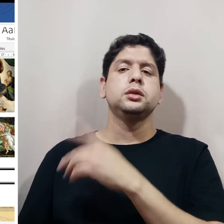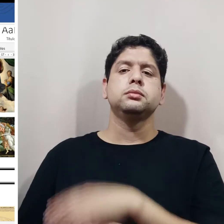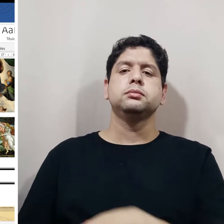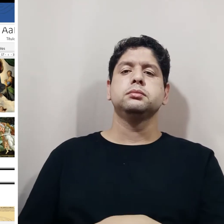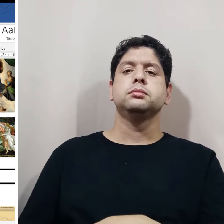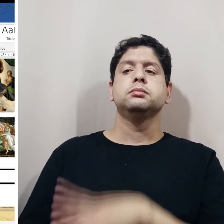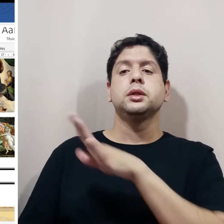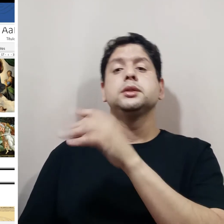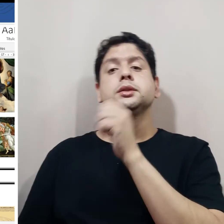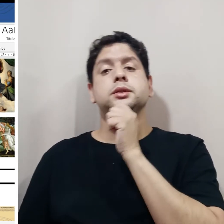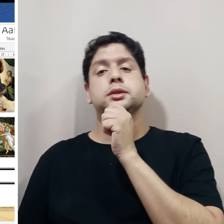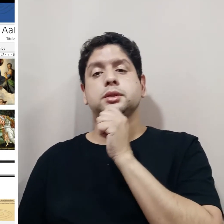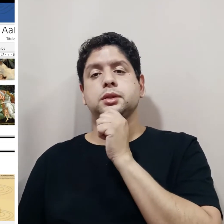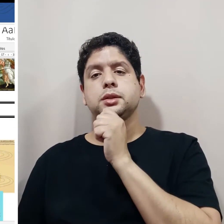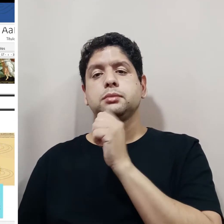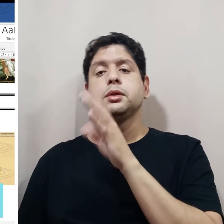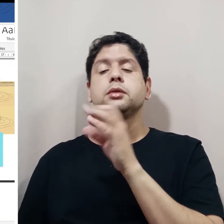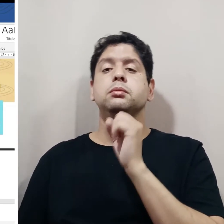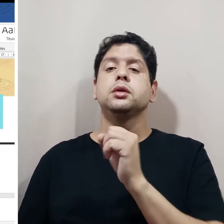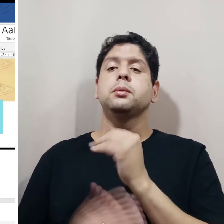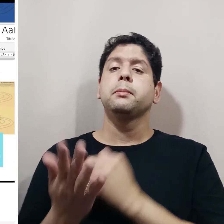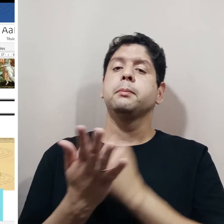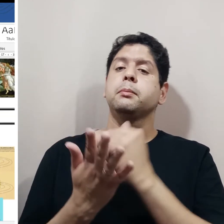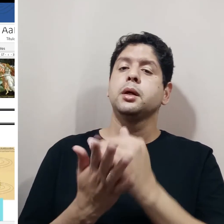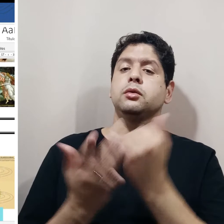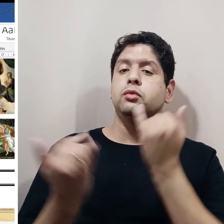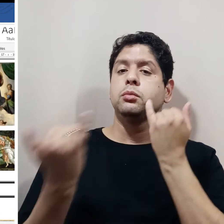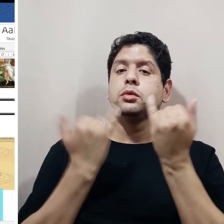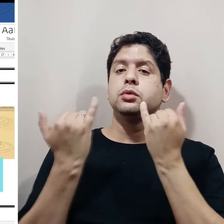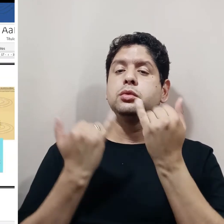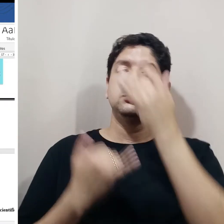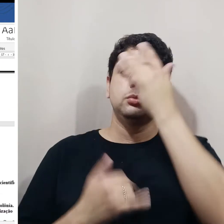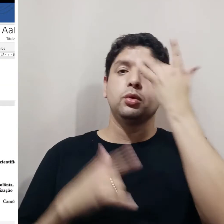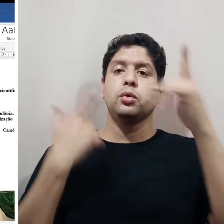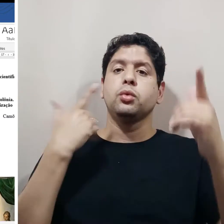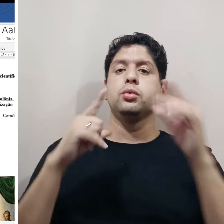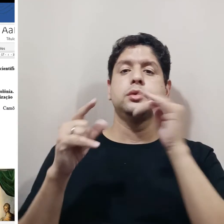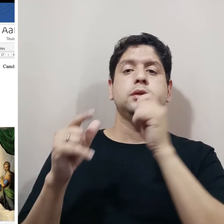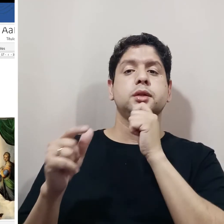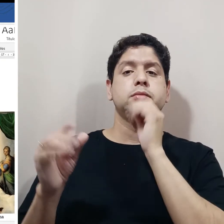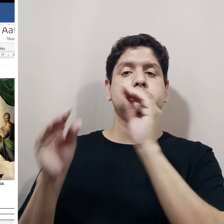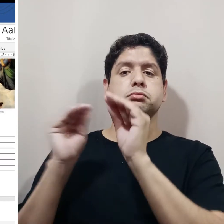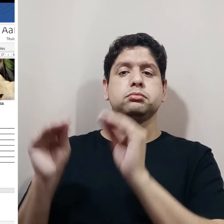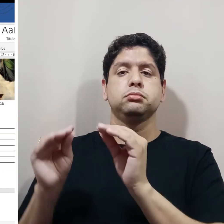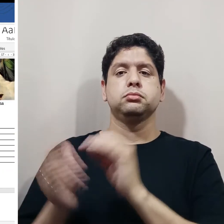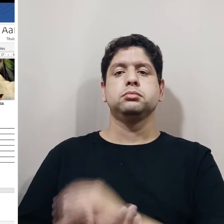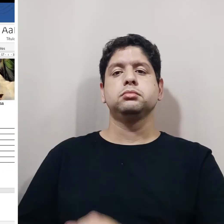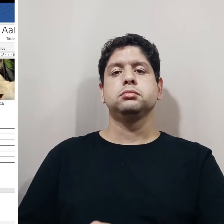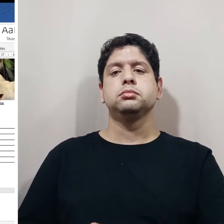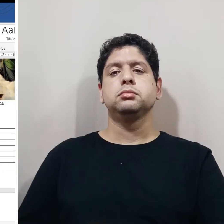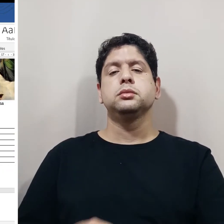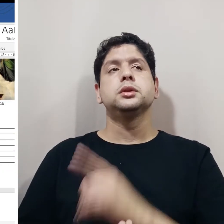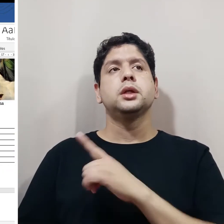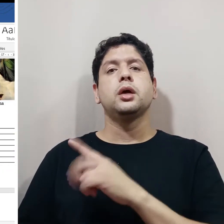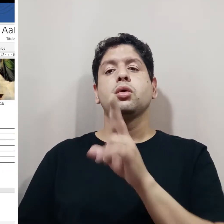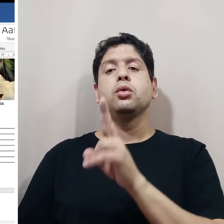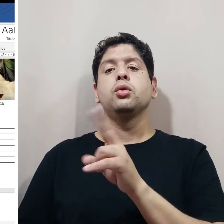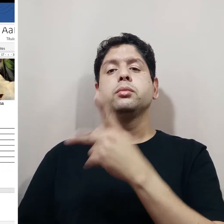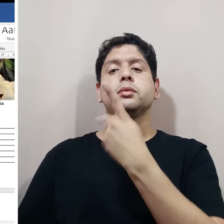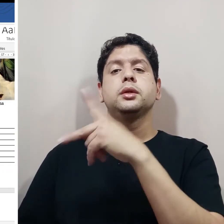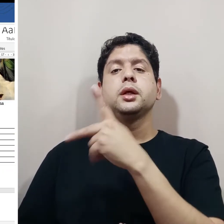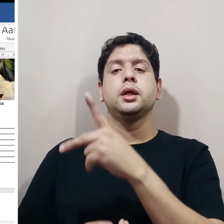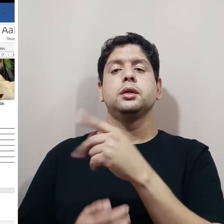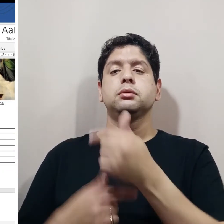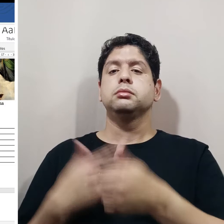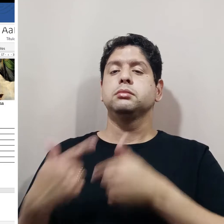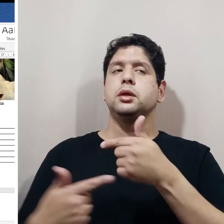né, que aparece no texto, que é citado no texto, tá? Mas, né, vocês tinham que pesquisar